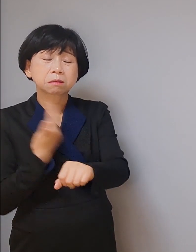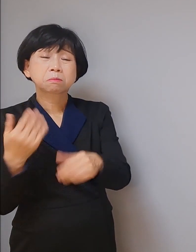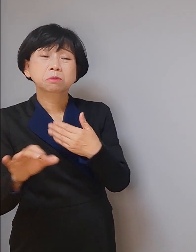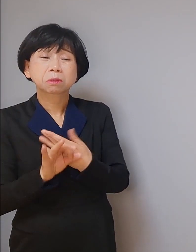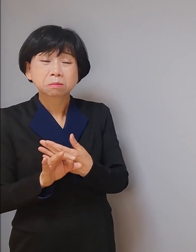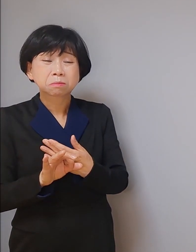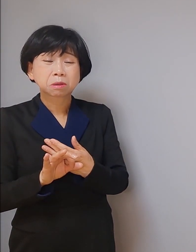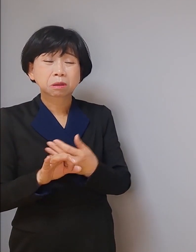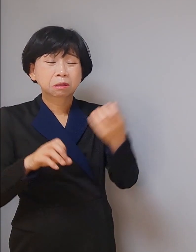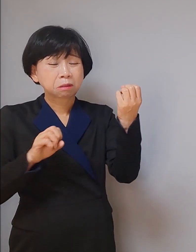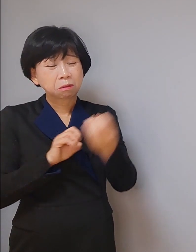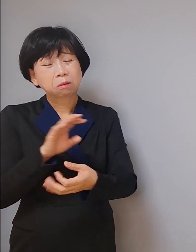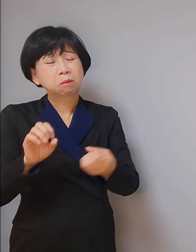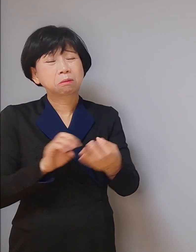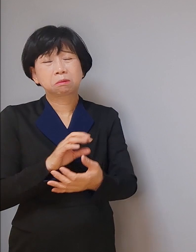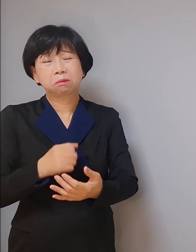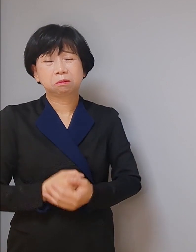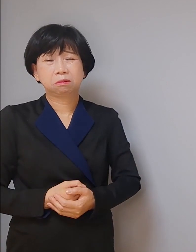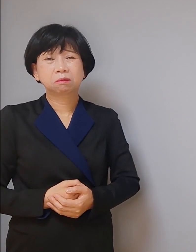엉망이지요.